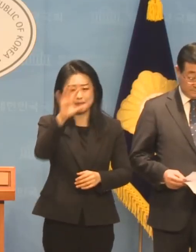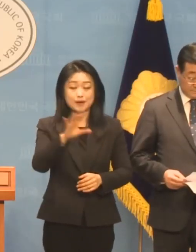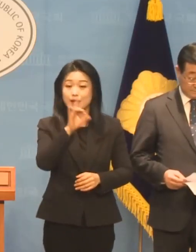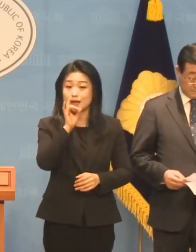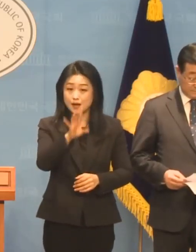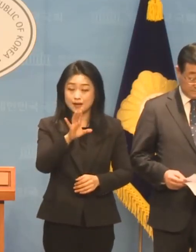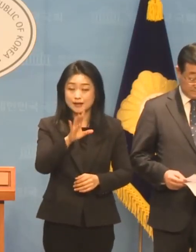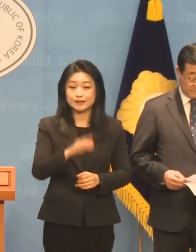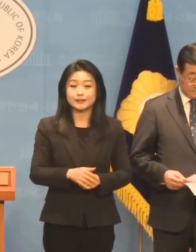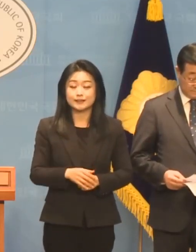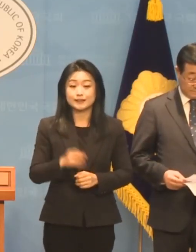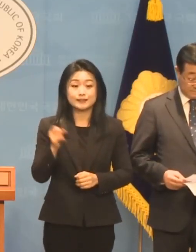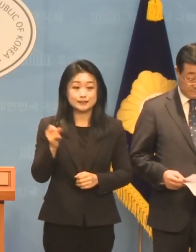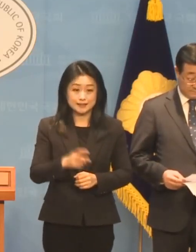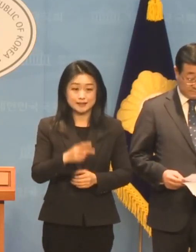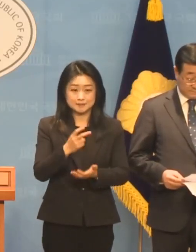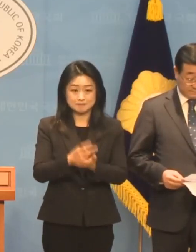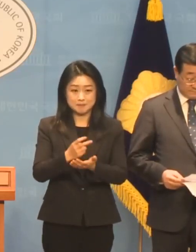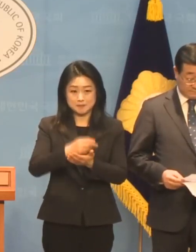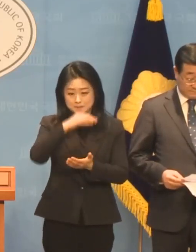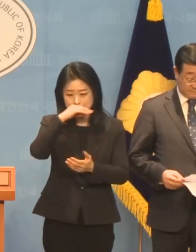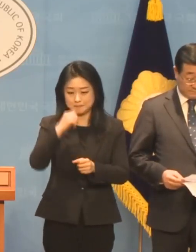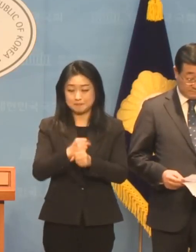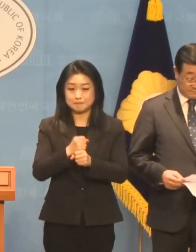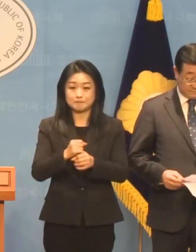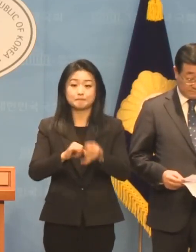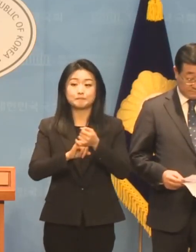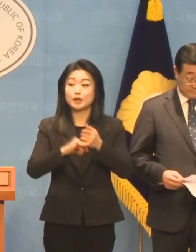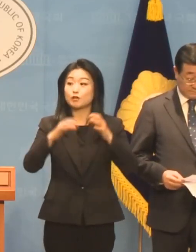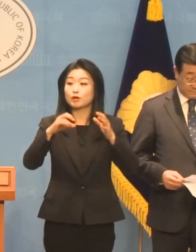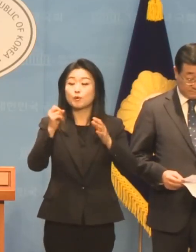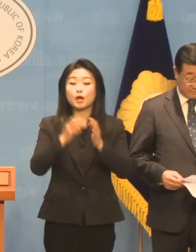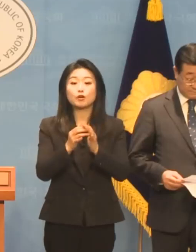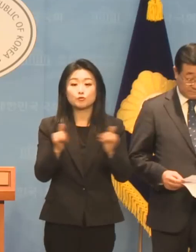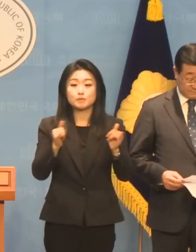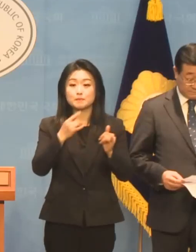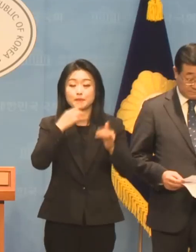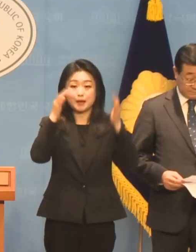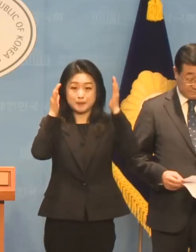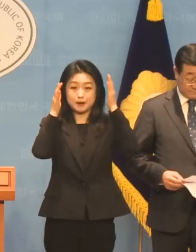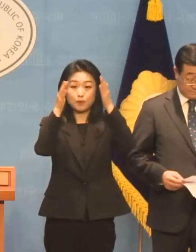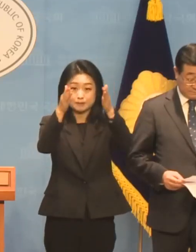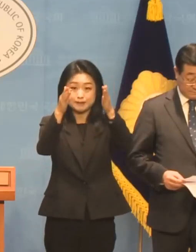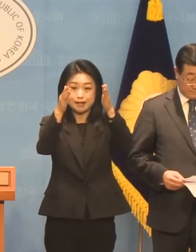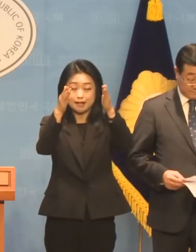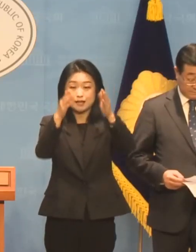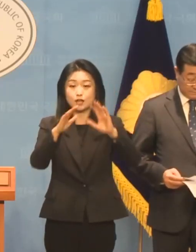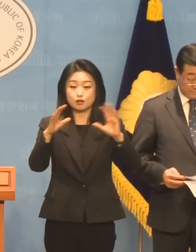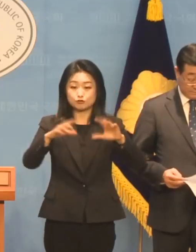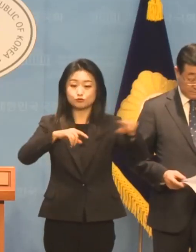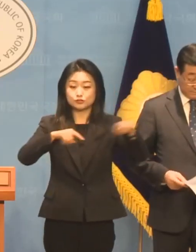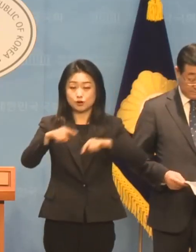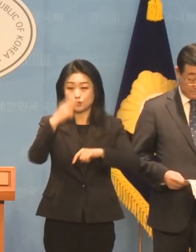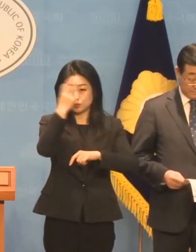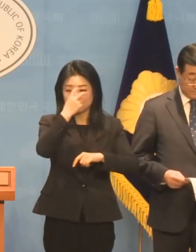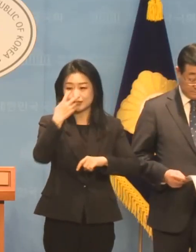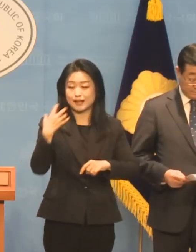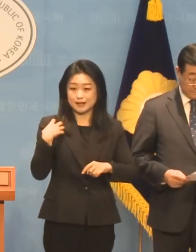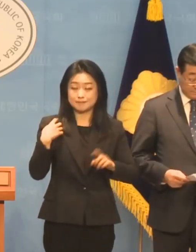밝히고 제도를 장비하겠습니다. 오직 국가와 국민만 바라보며 국정조사에 임할